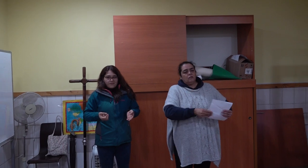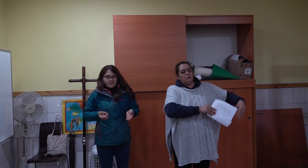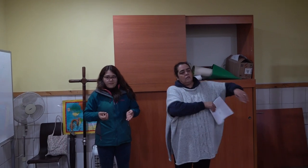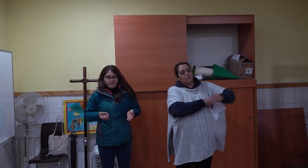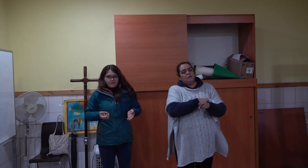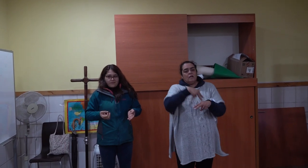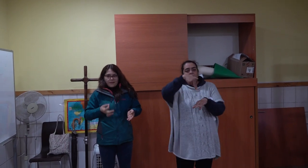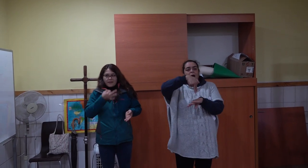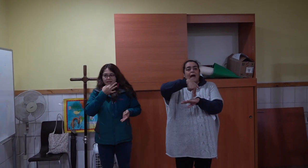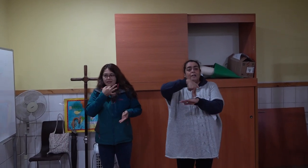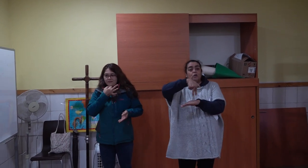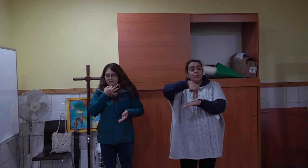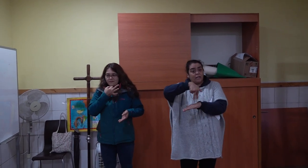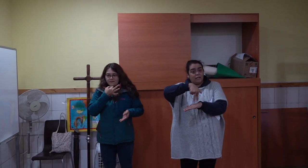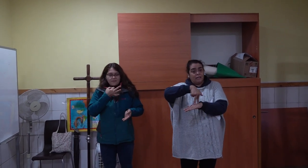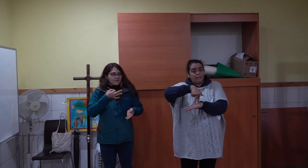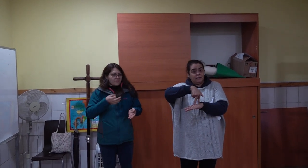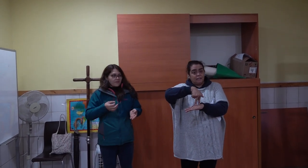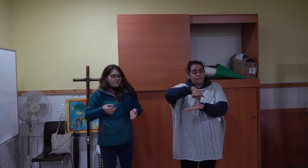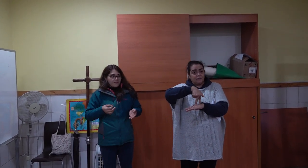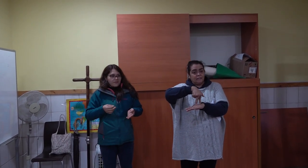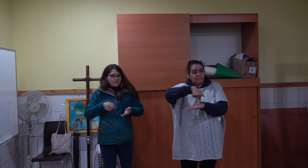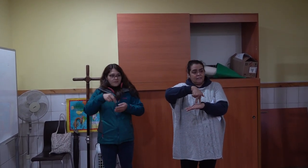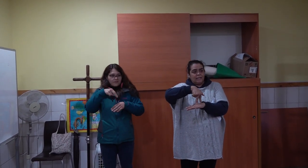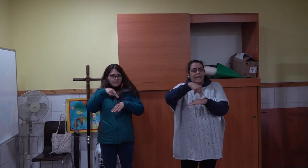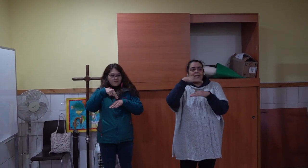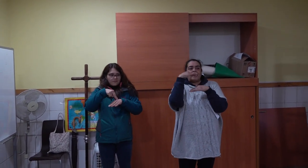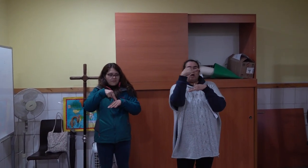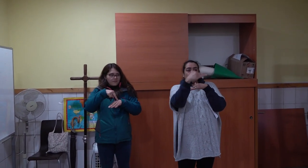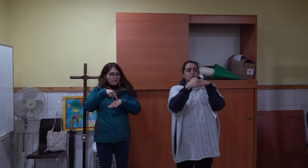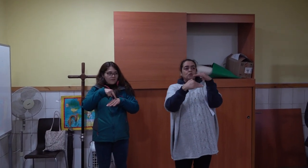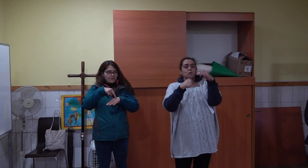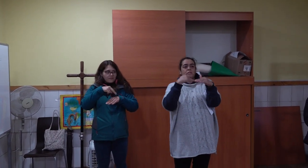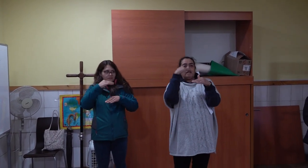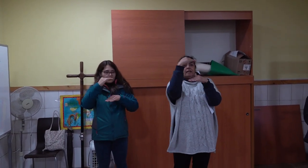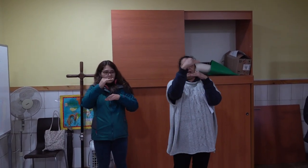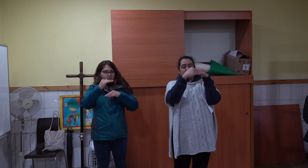Dios dijo a Noé que